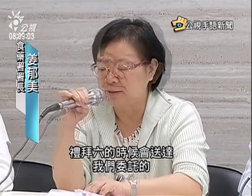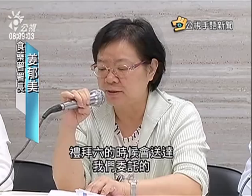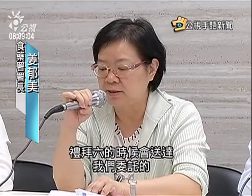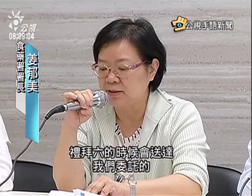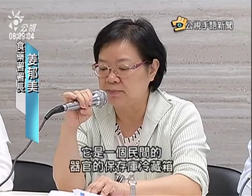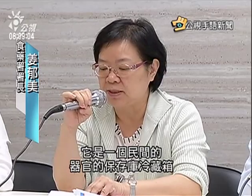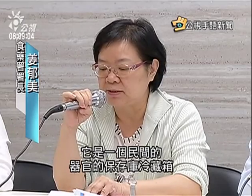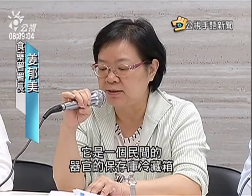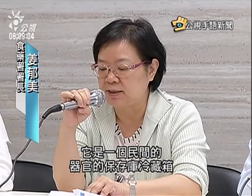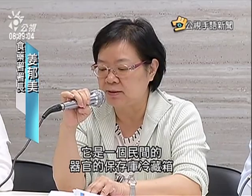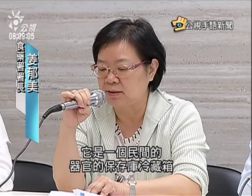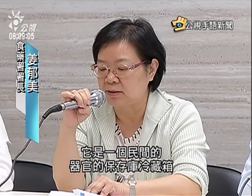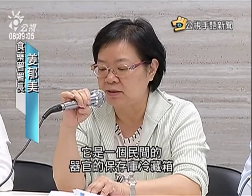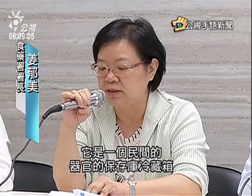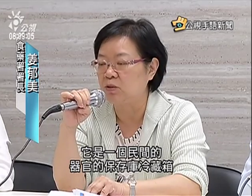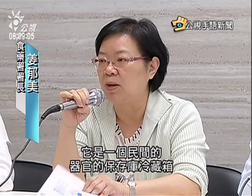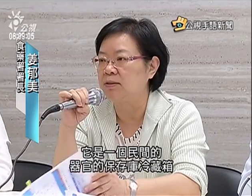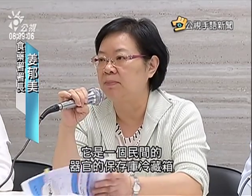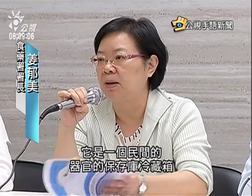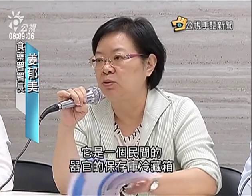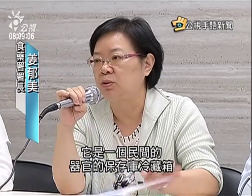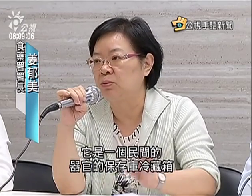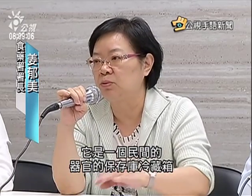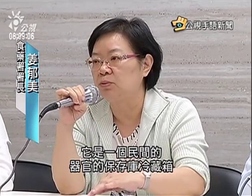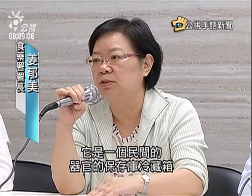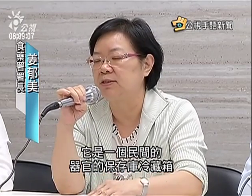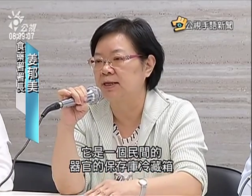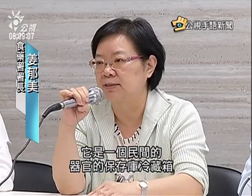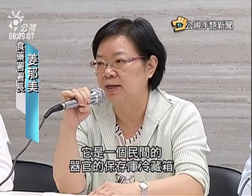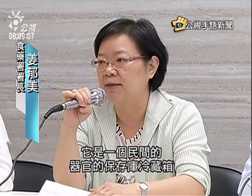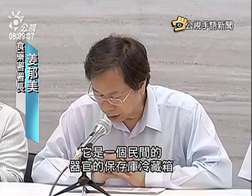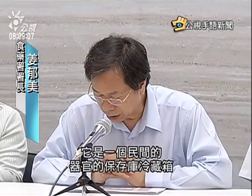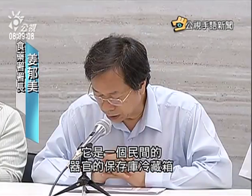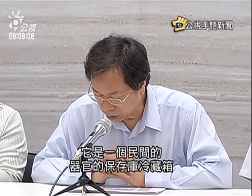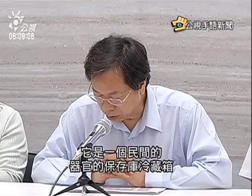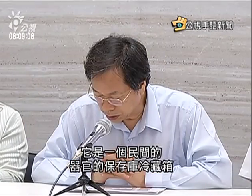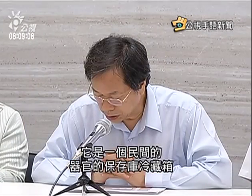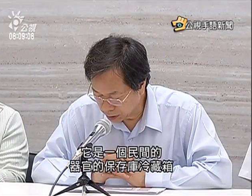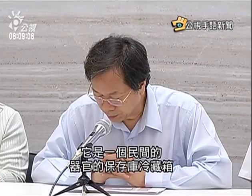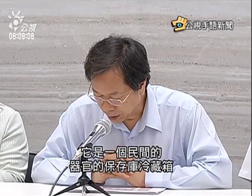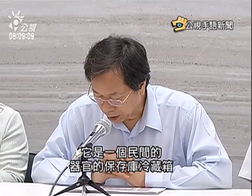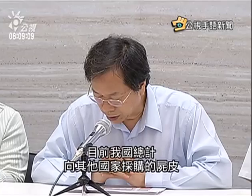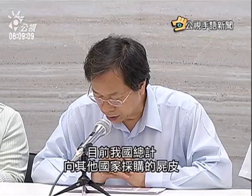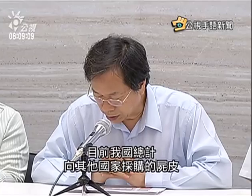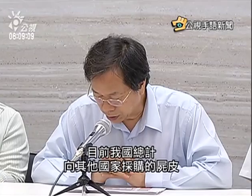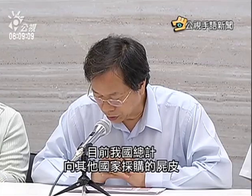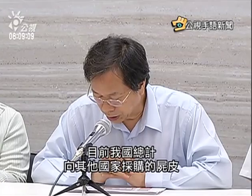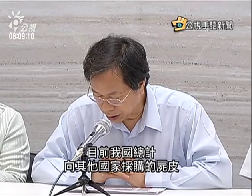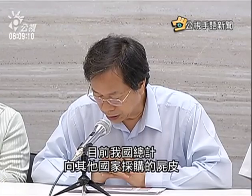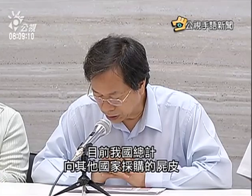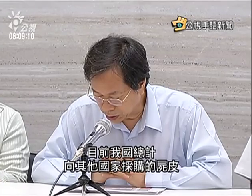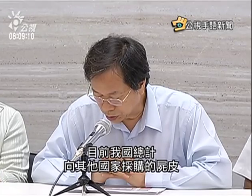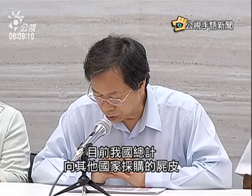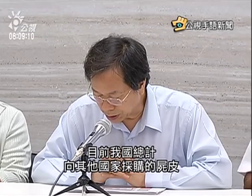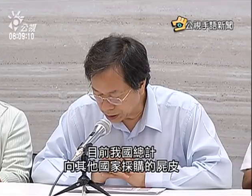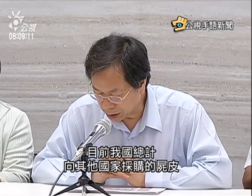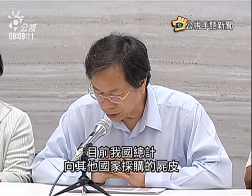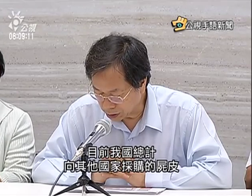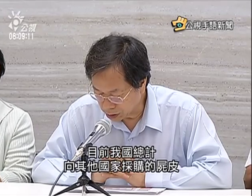是一个民间的器官的保存库的厂商。 目前我国总计向其他国家采购的尸皮面